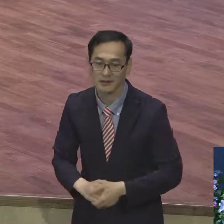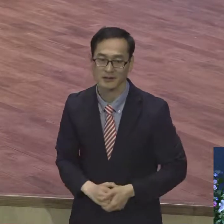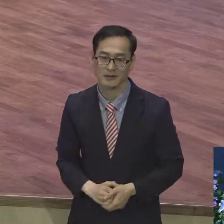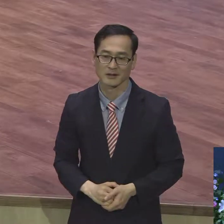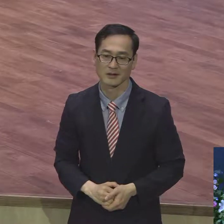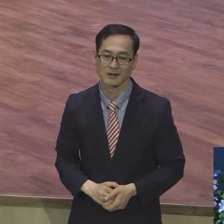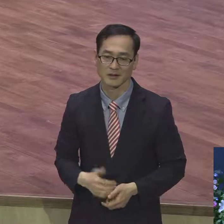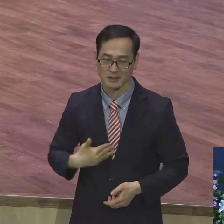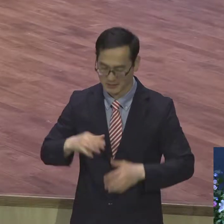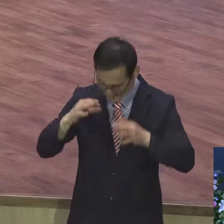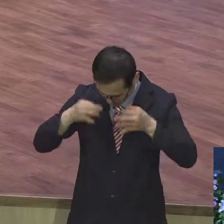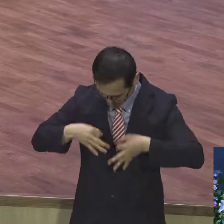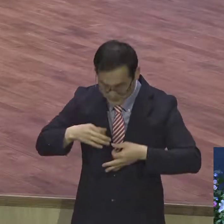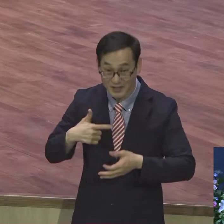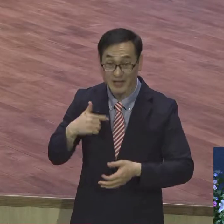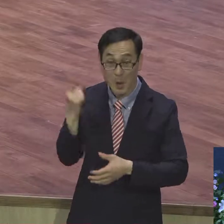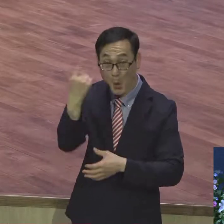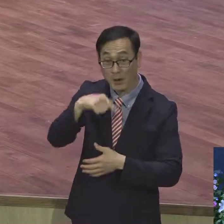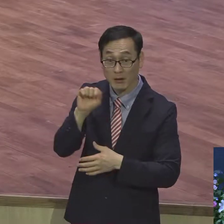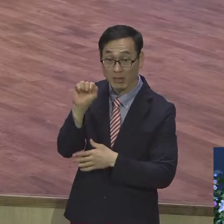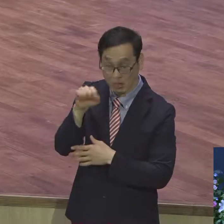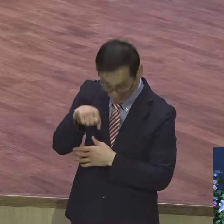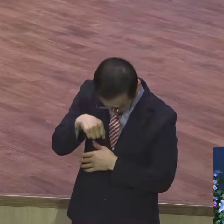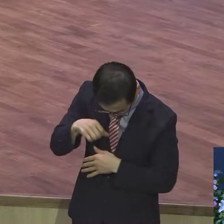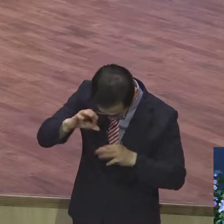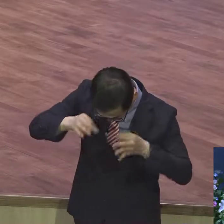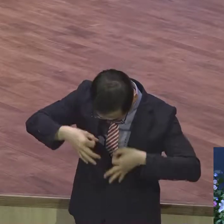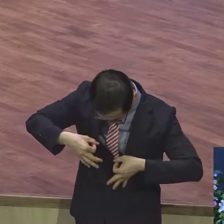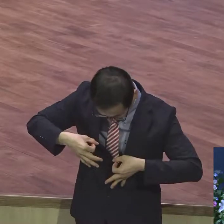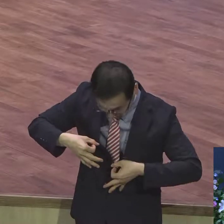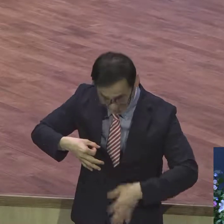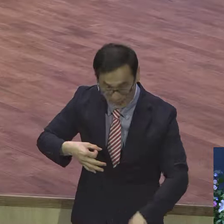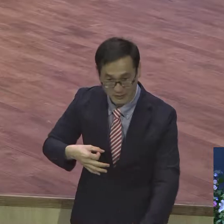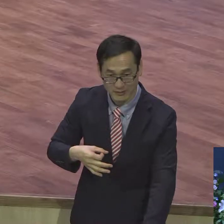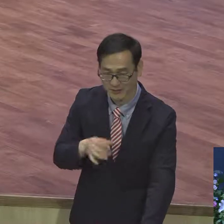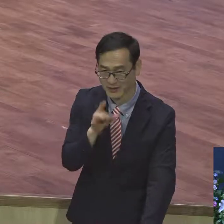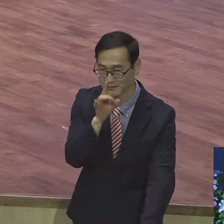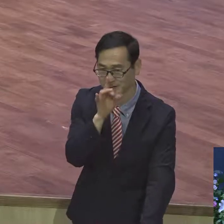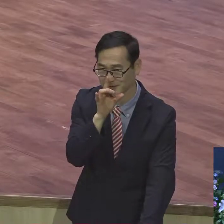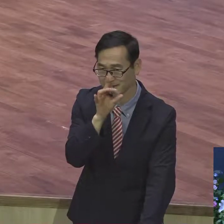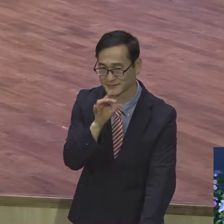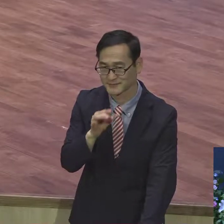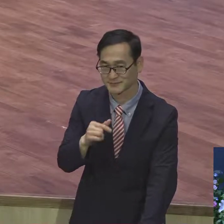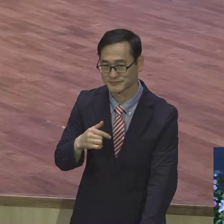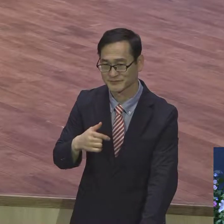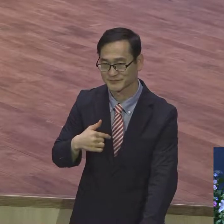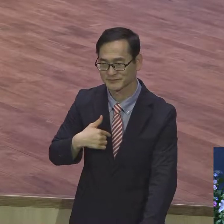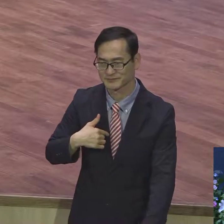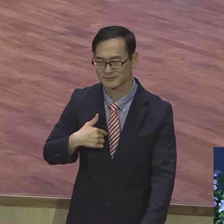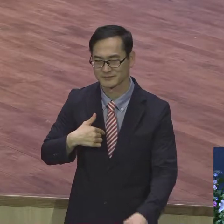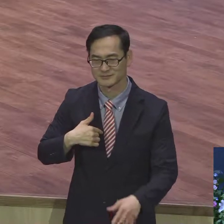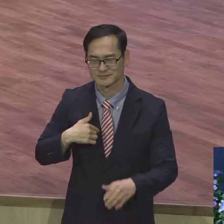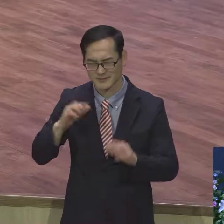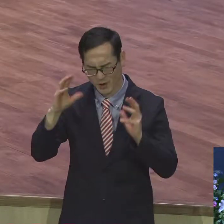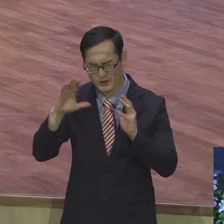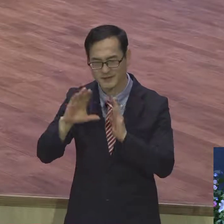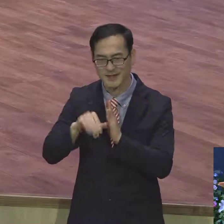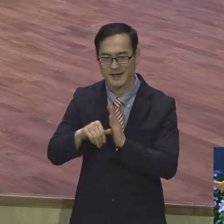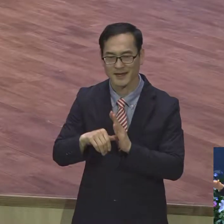순간에 고개 숙이는 순간에 끝나는 거나마 제가요. 어릴 때 우리 동네에서 교회를 가려고